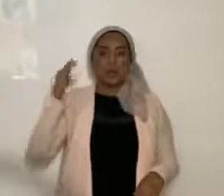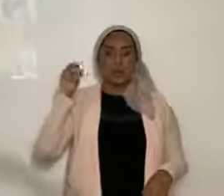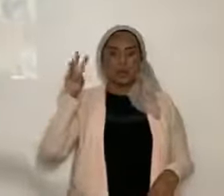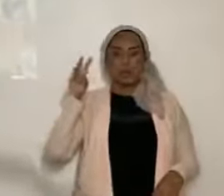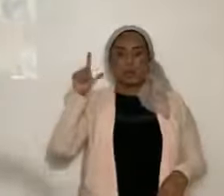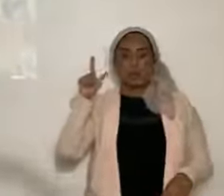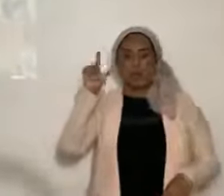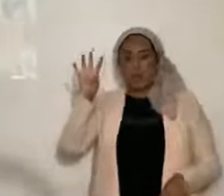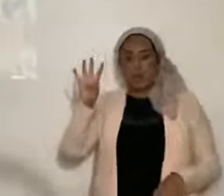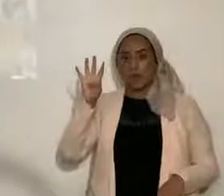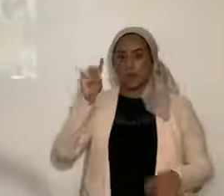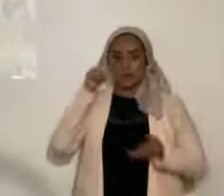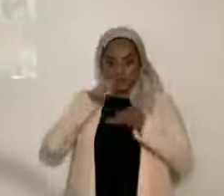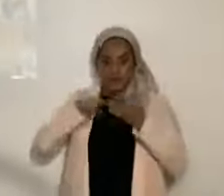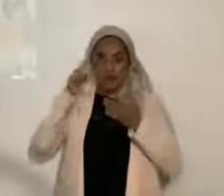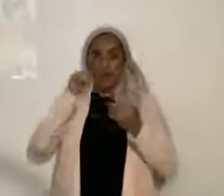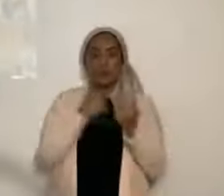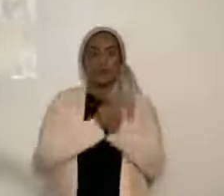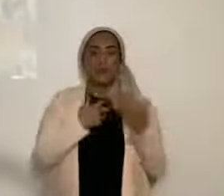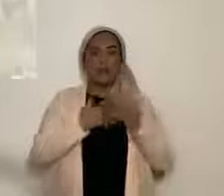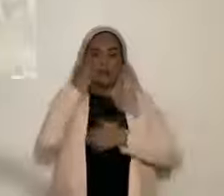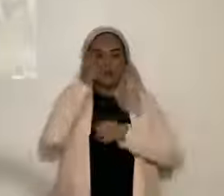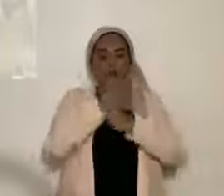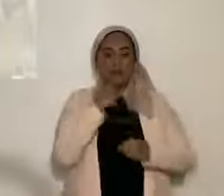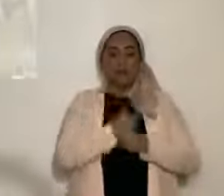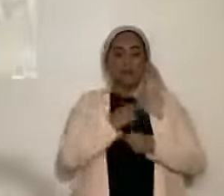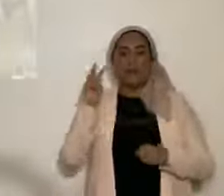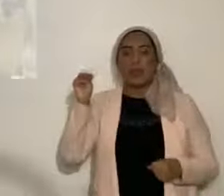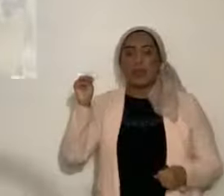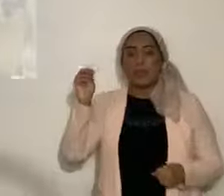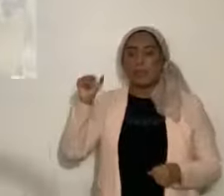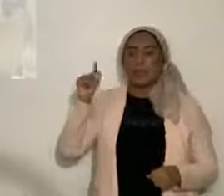para allá, por amor a los nuevecitos. Mateo 24.